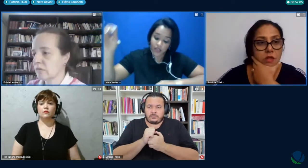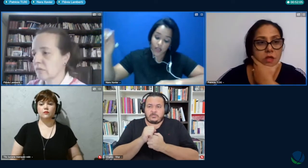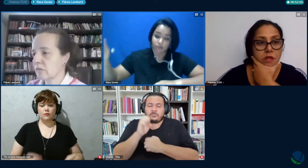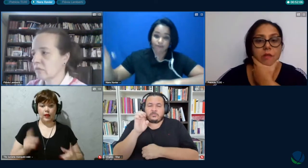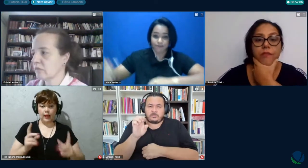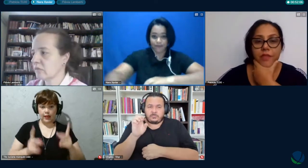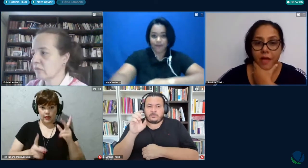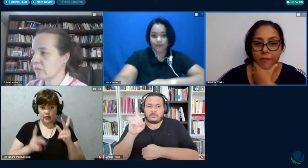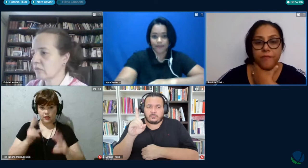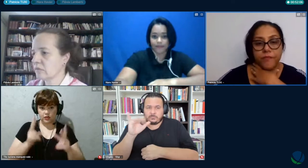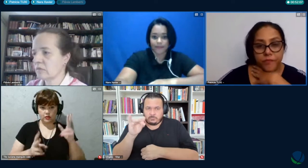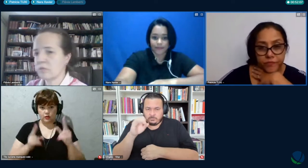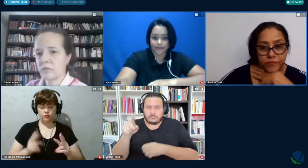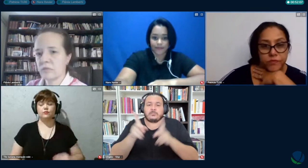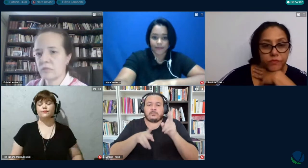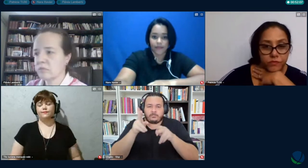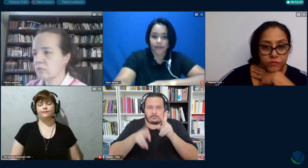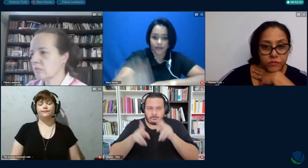Revisão e edição.